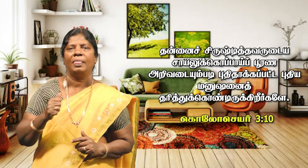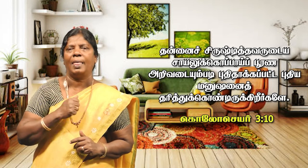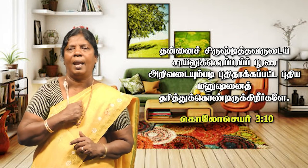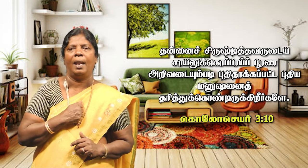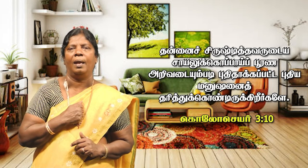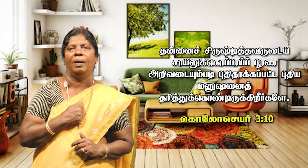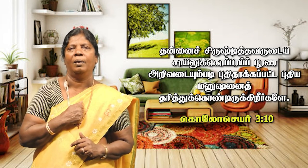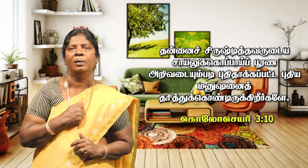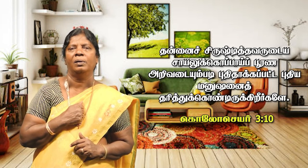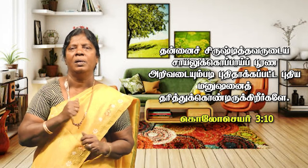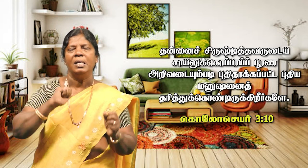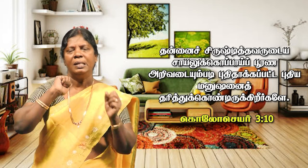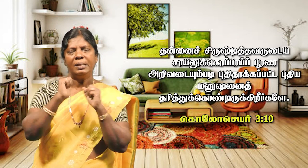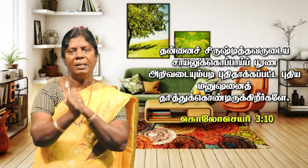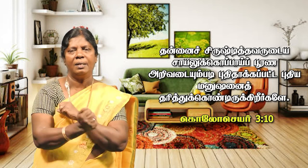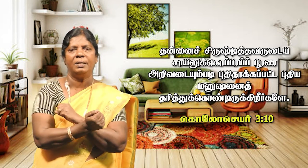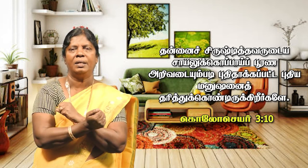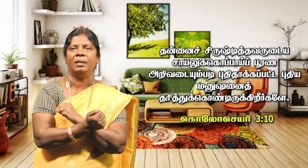தன்னை